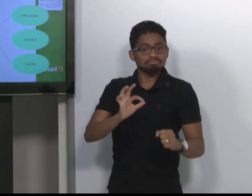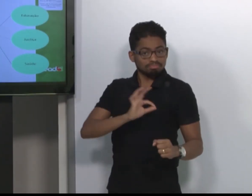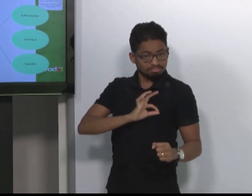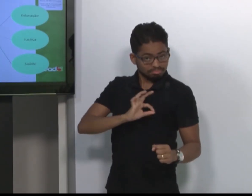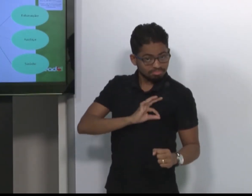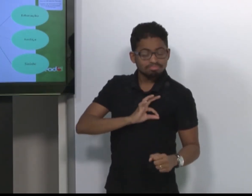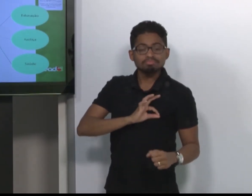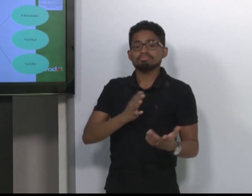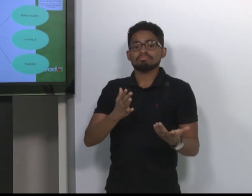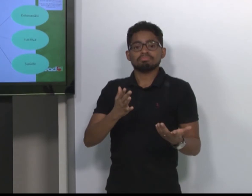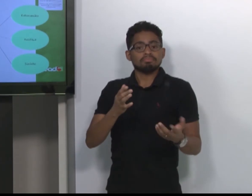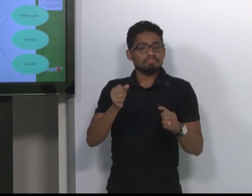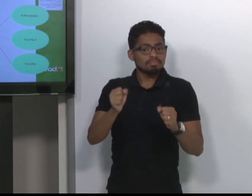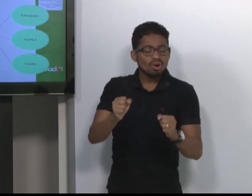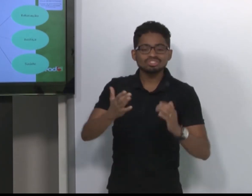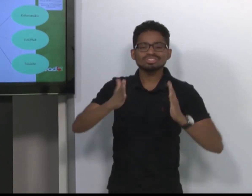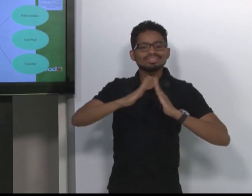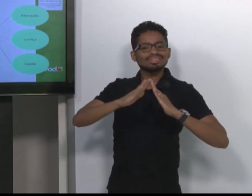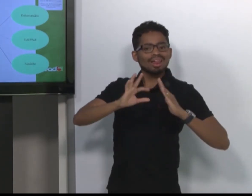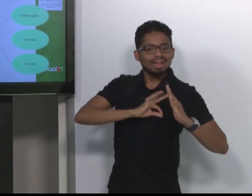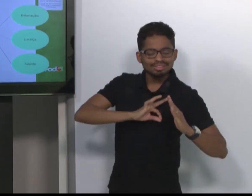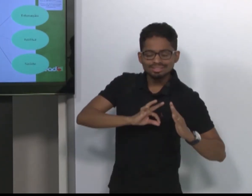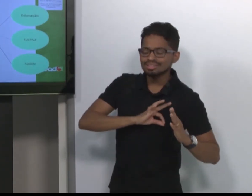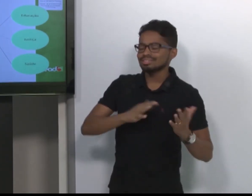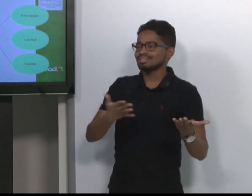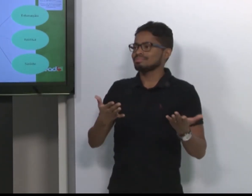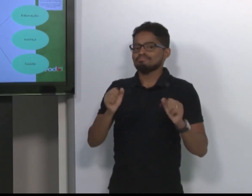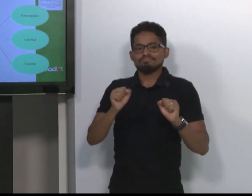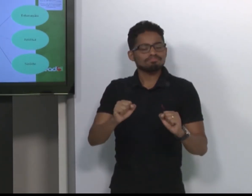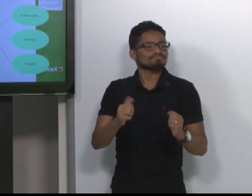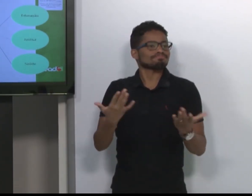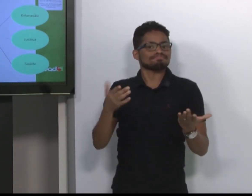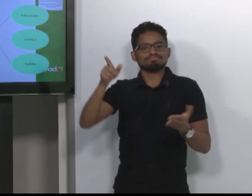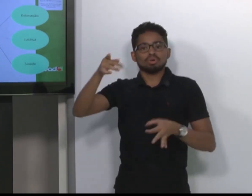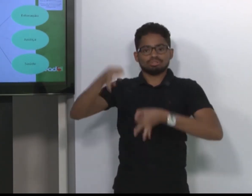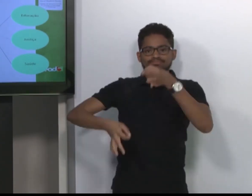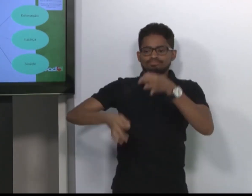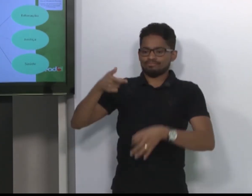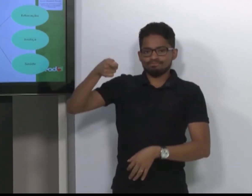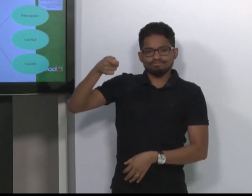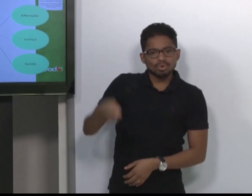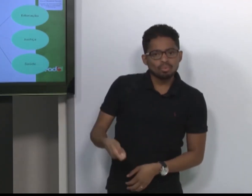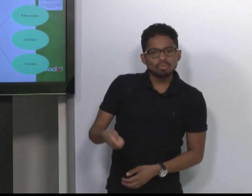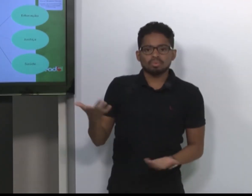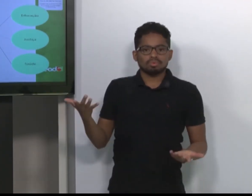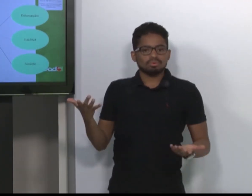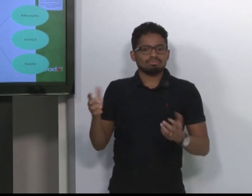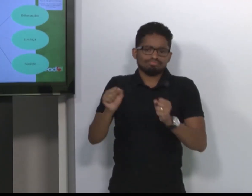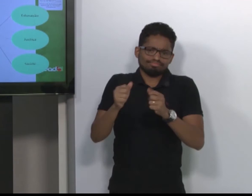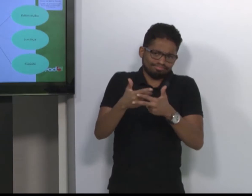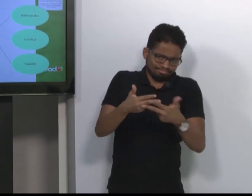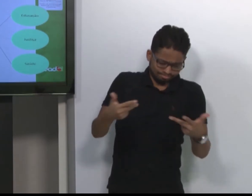tribunal, dentre outros. E o terceiro, na área da saúde.